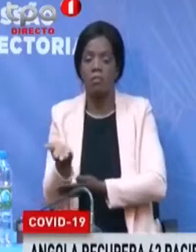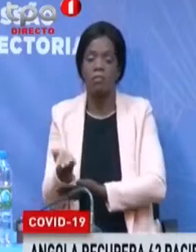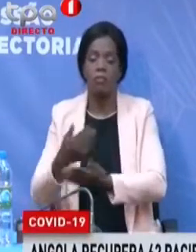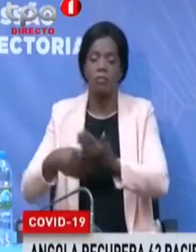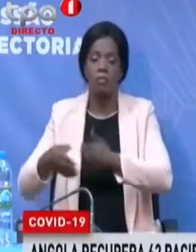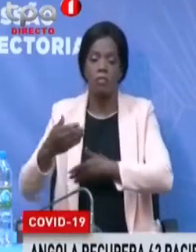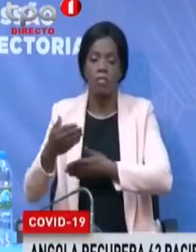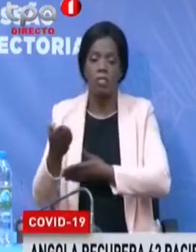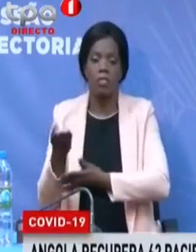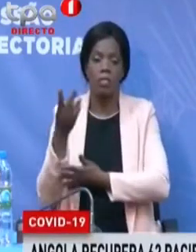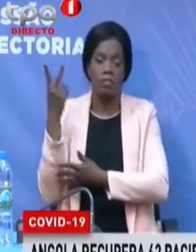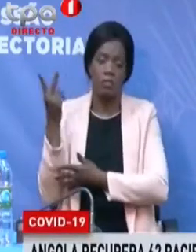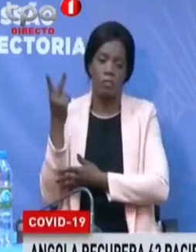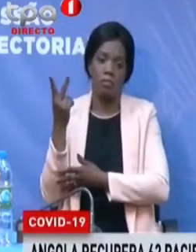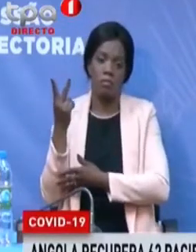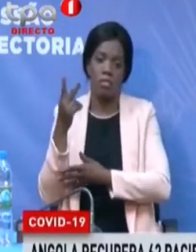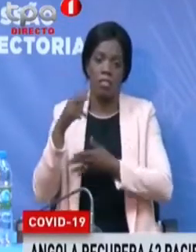com comba.